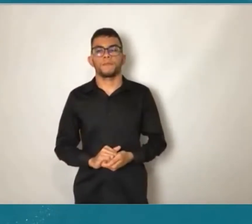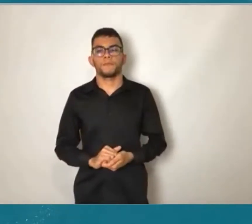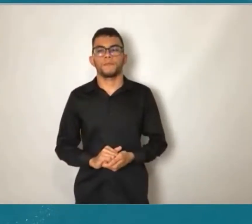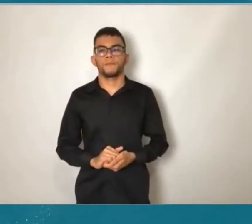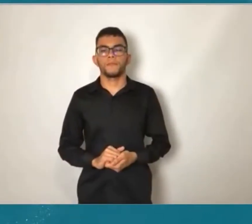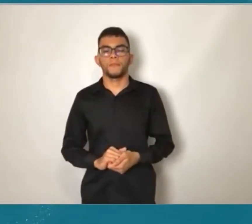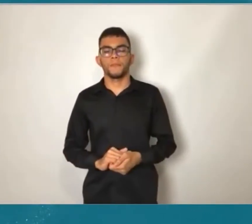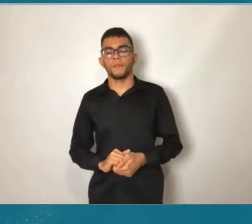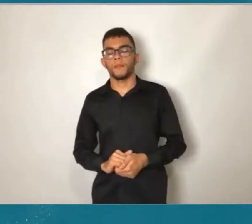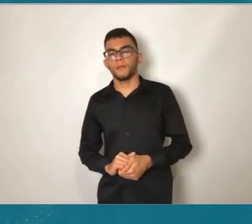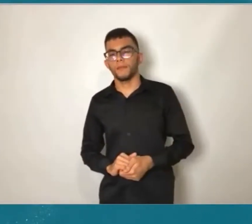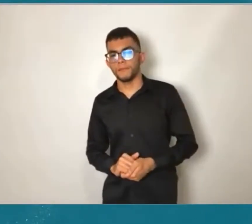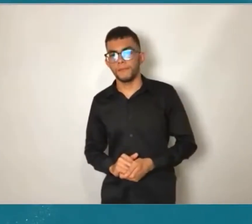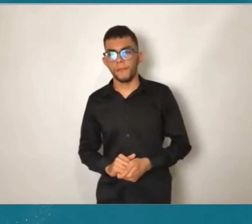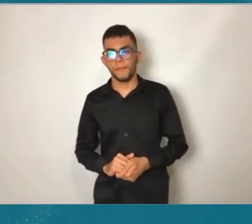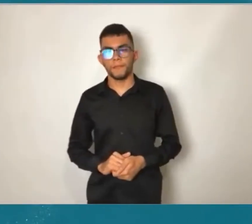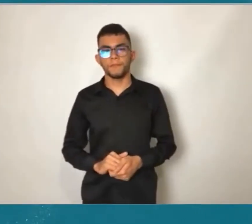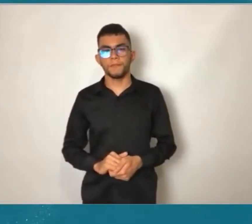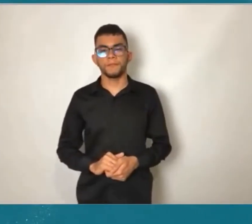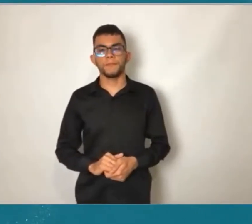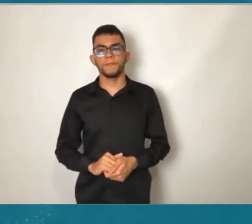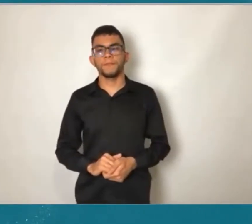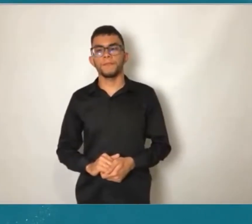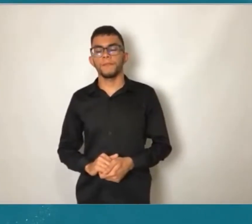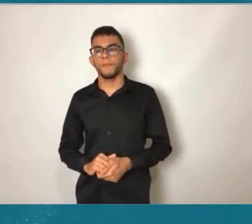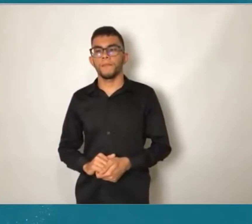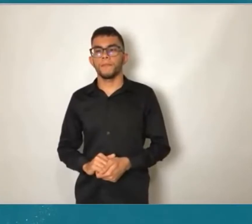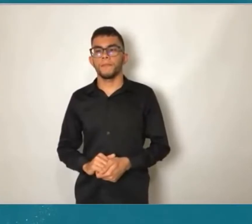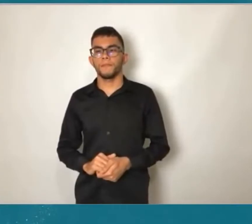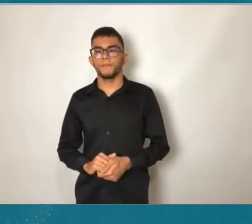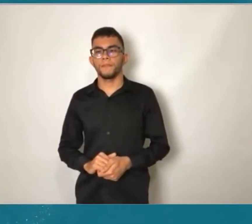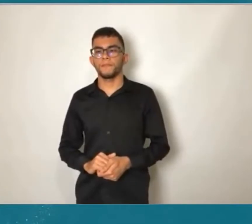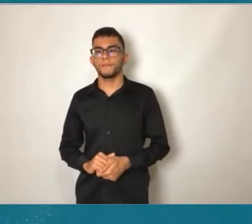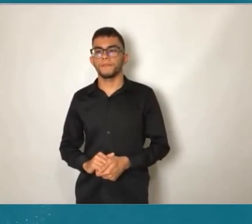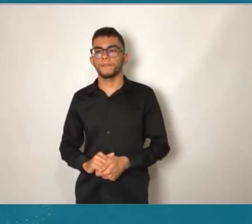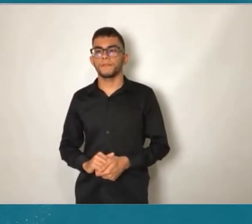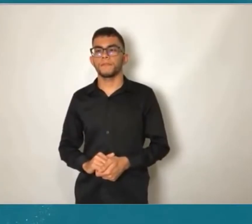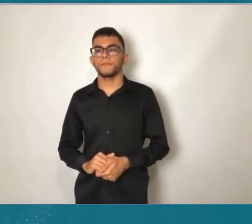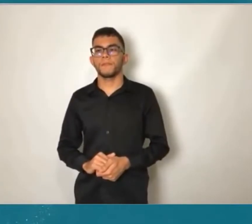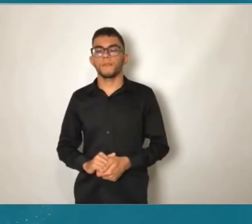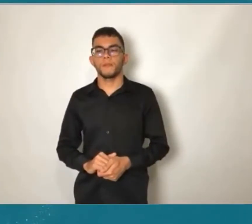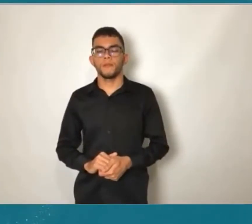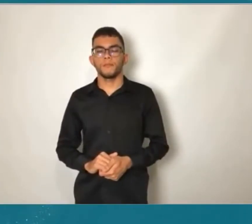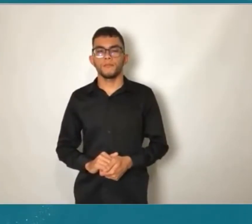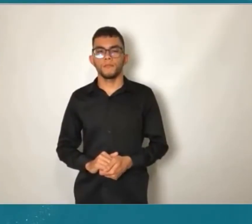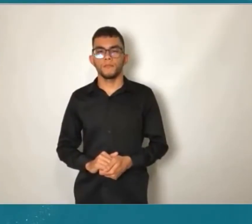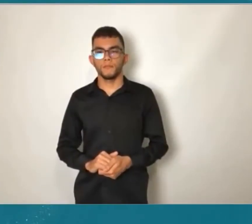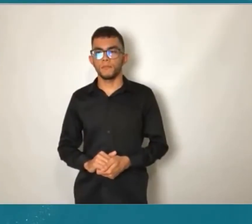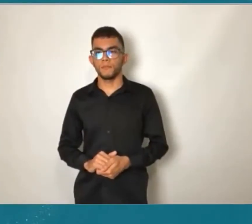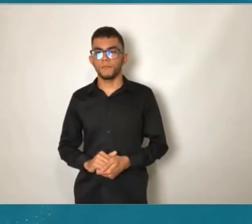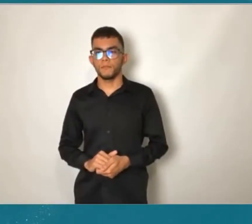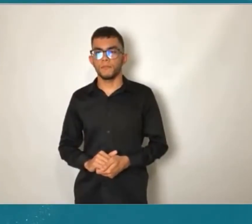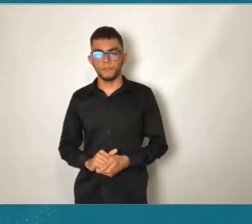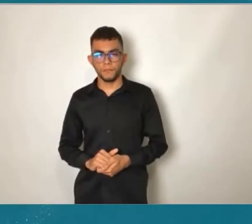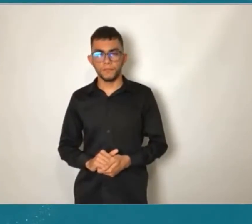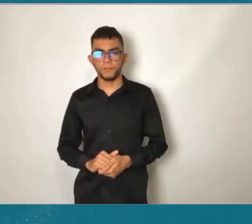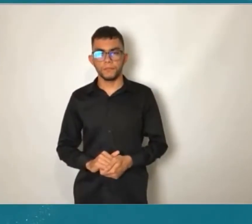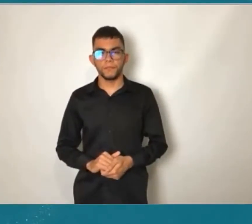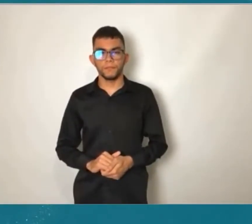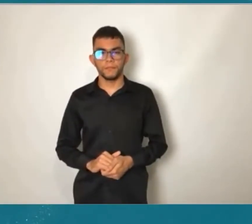essa profecia: portanto, o Senhor mesmo vos dará um sinal, eis que a virgem conceberás e darás à luz um filho, e